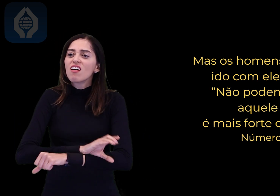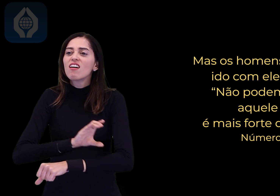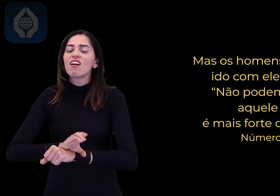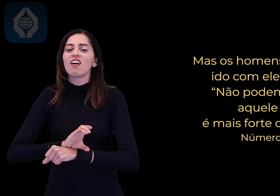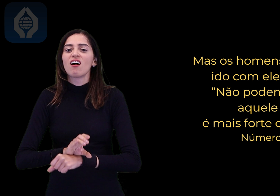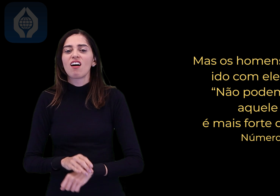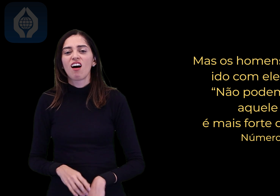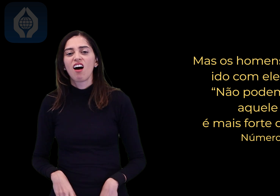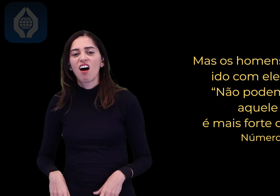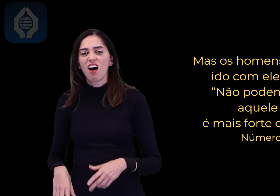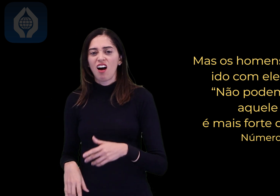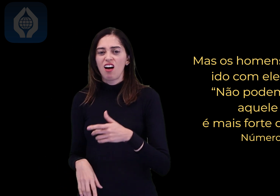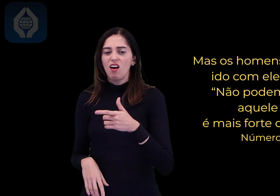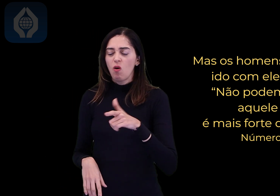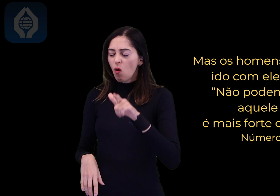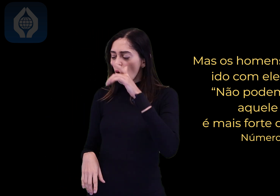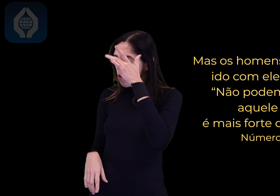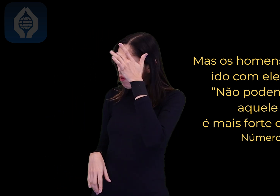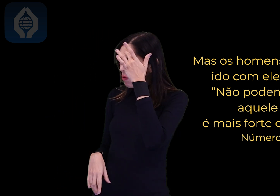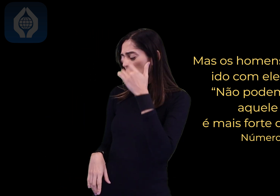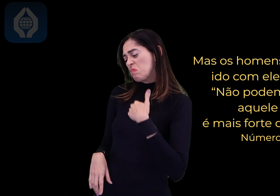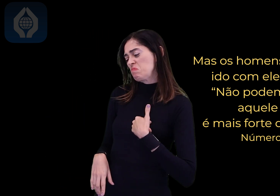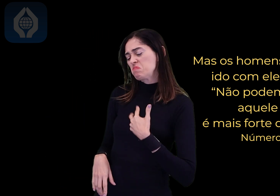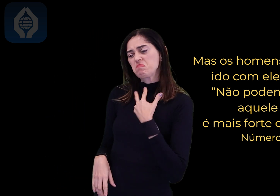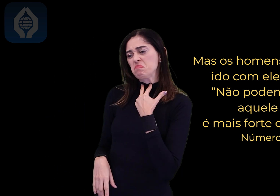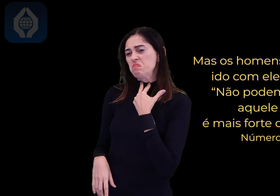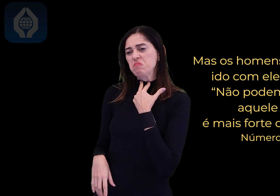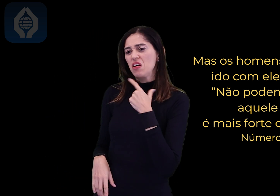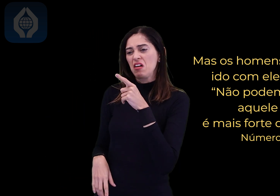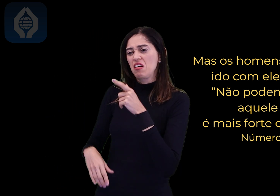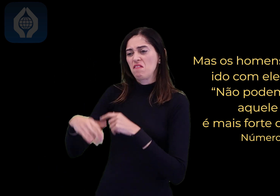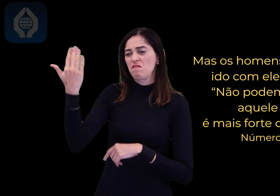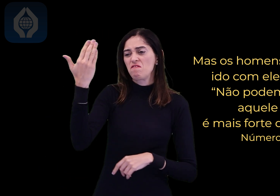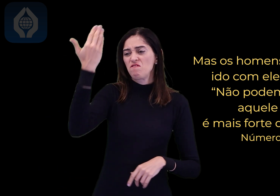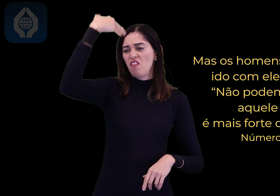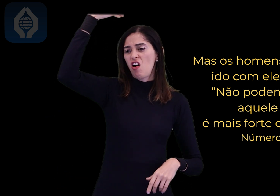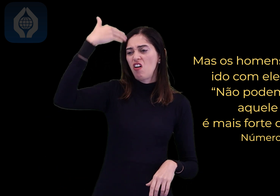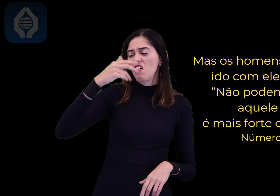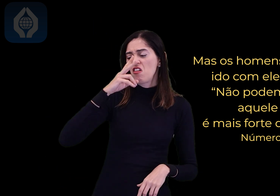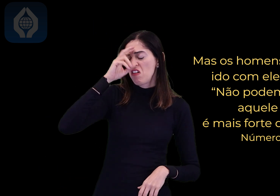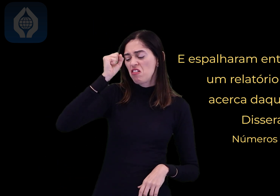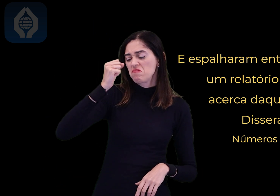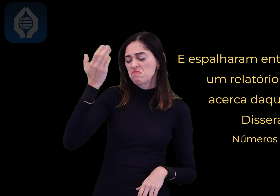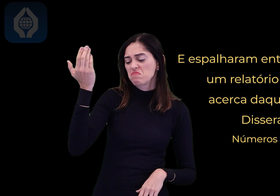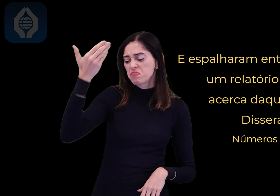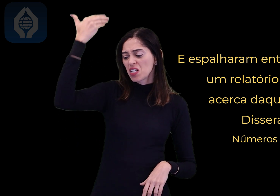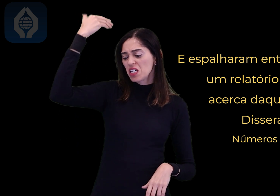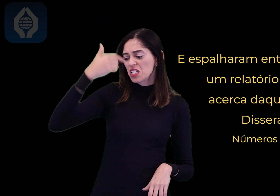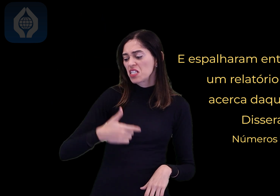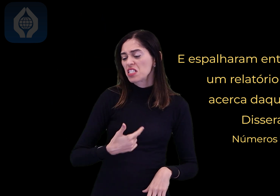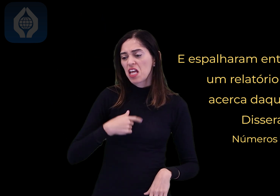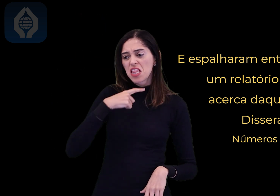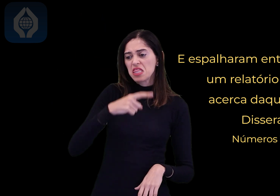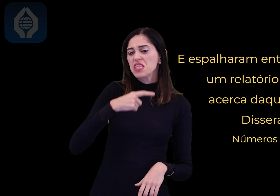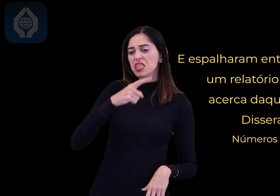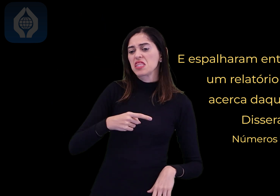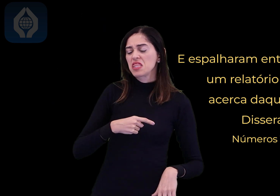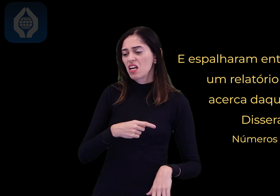ele disseram: não podemos atacar aquele povo. É mais forte do que nós. E espalharam entre os israelitas um